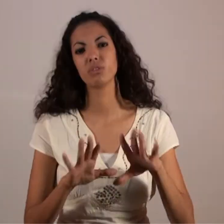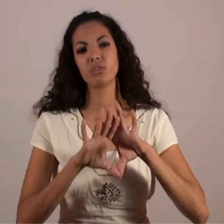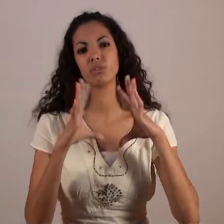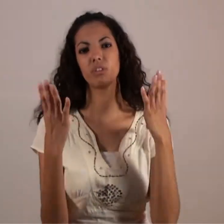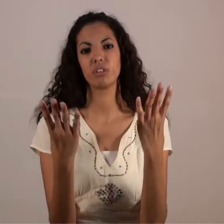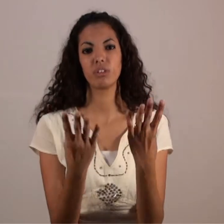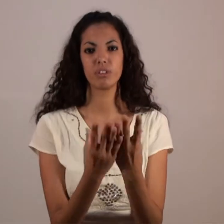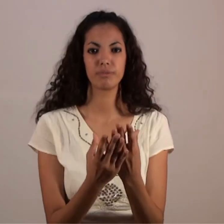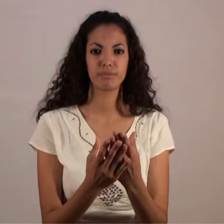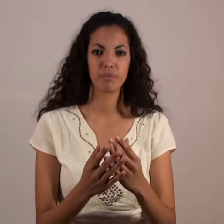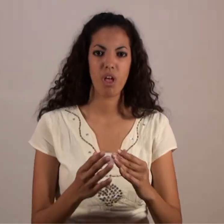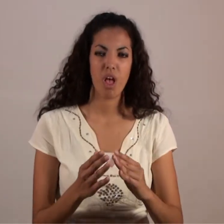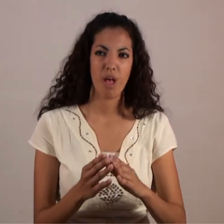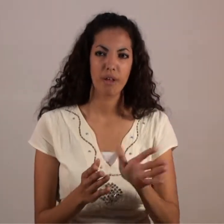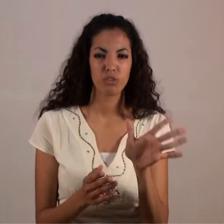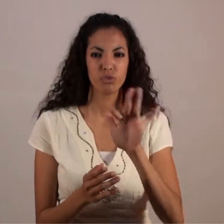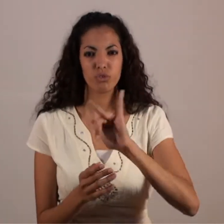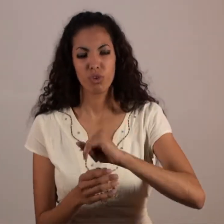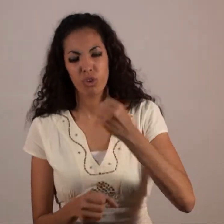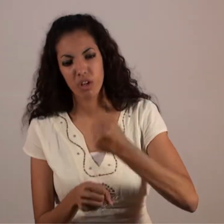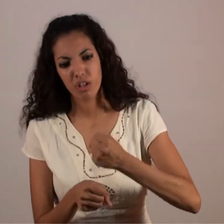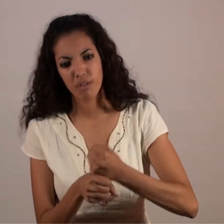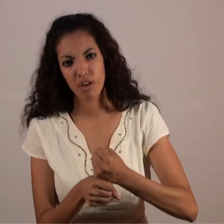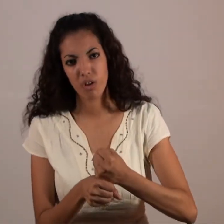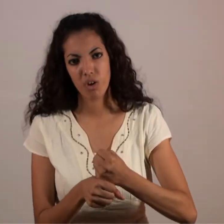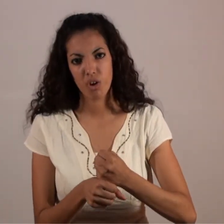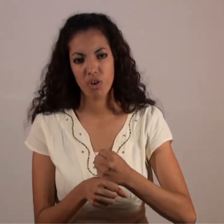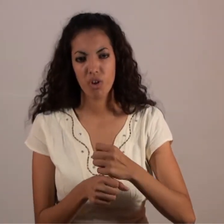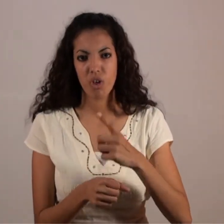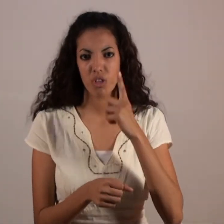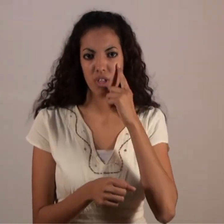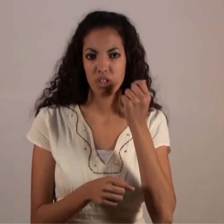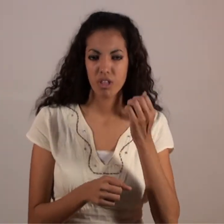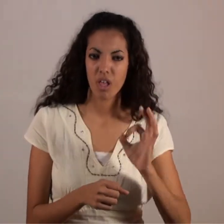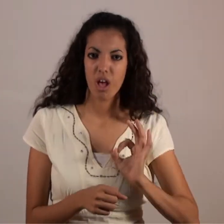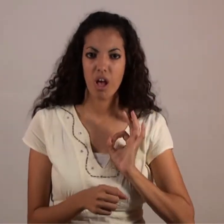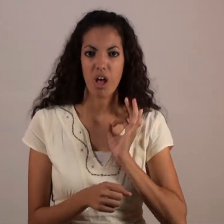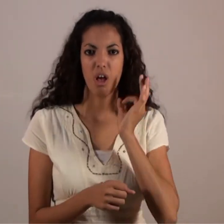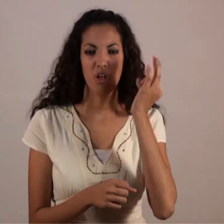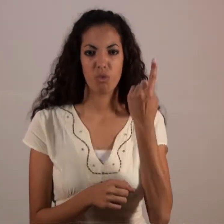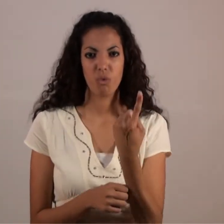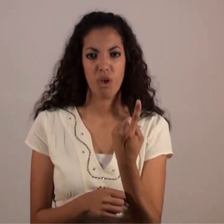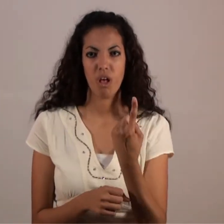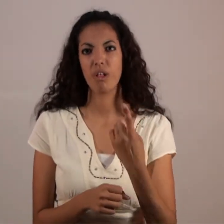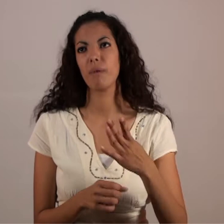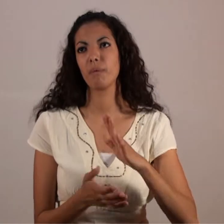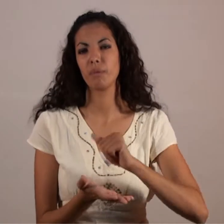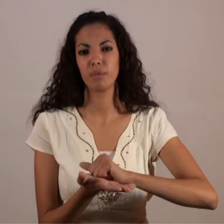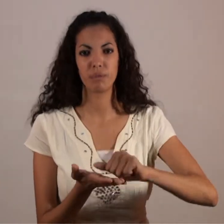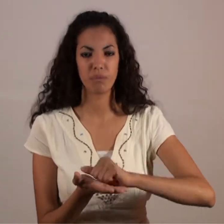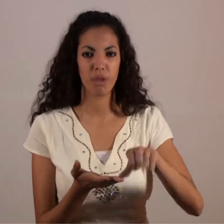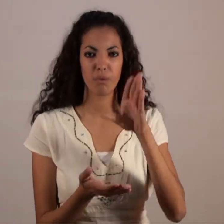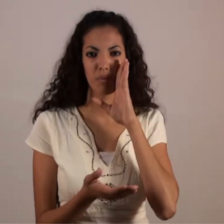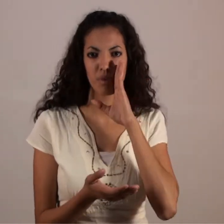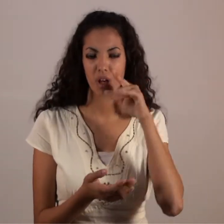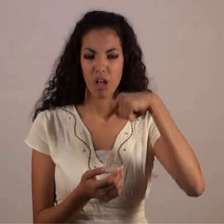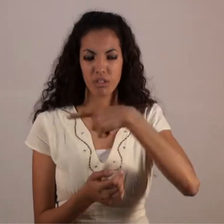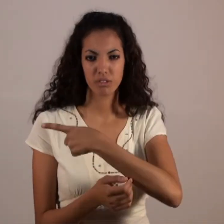expiación. Esta semana estudiaremos la obra de Jesús durante su ministerio diario y veremos algunas de